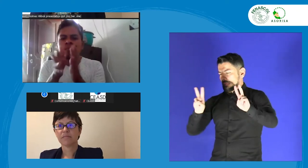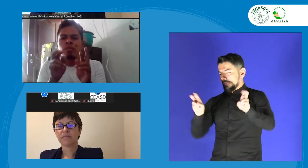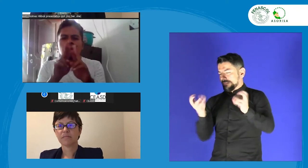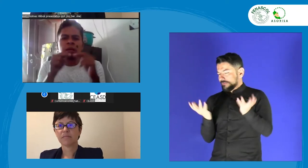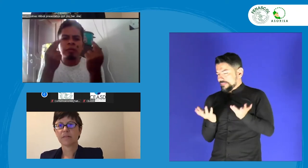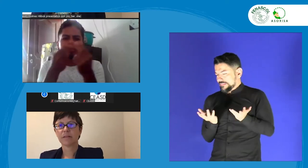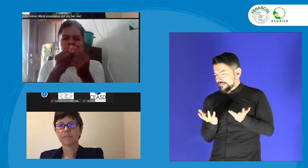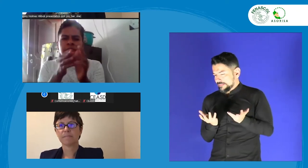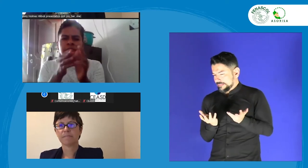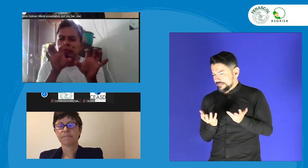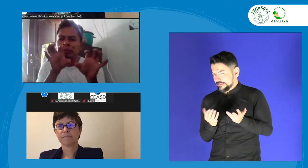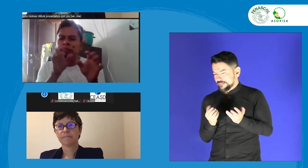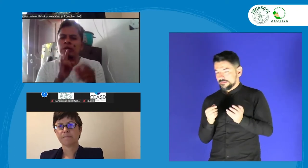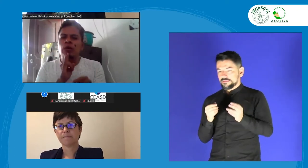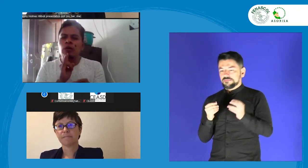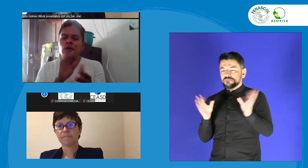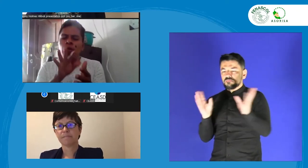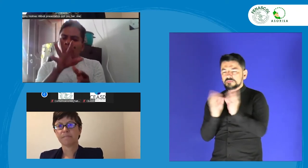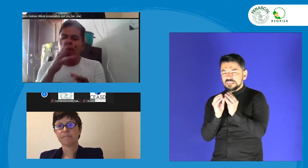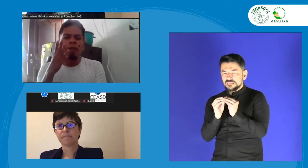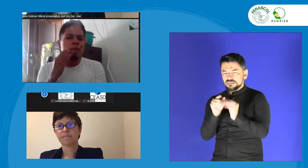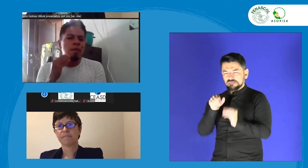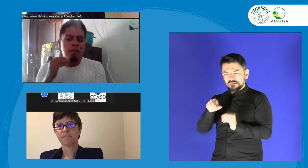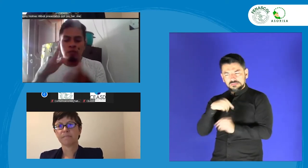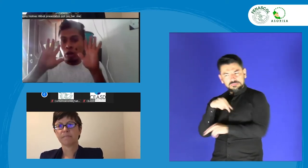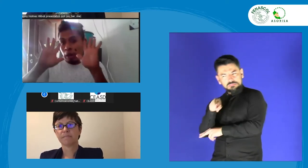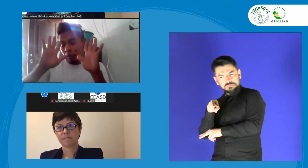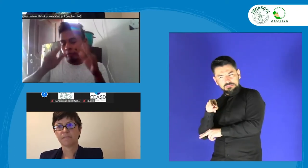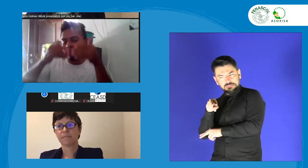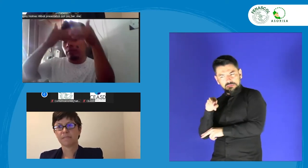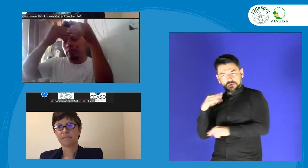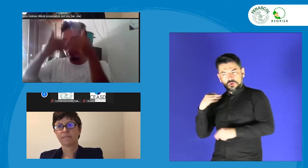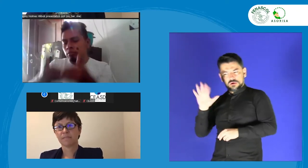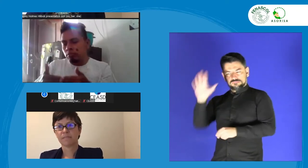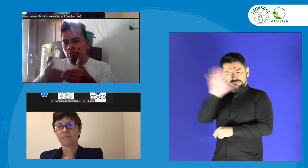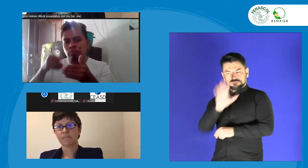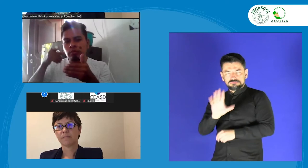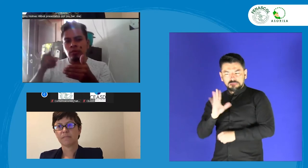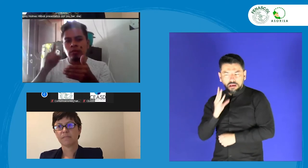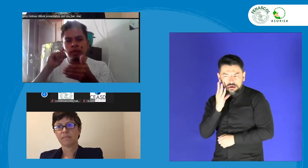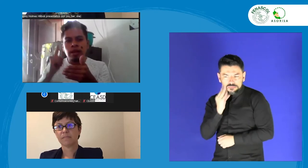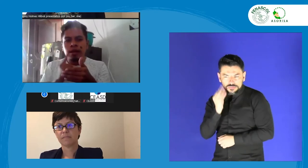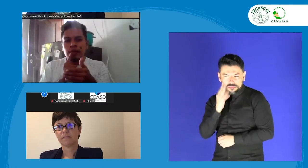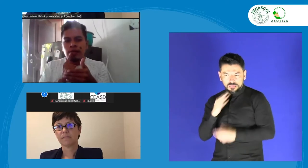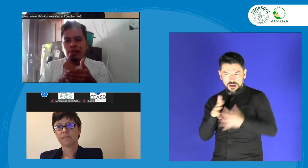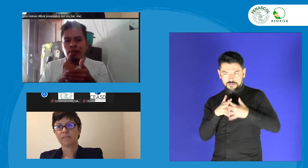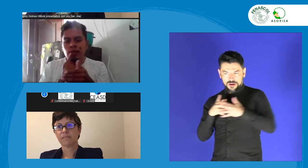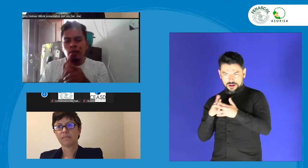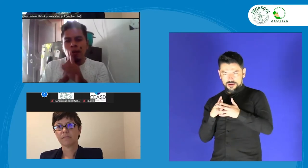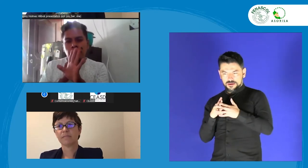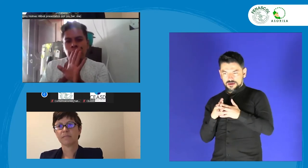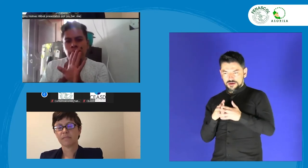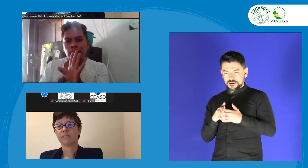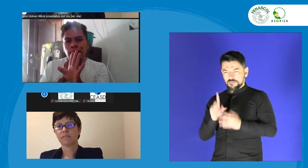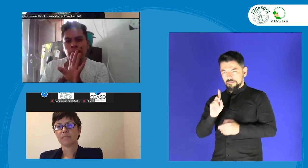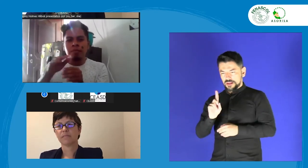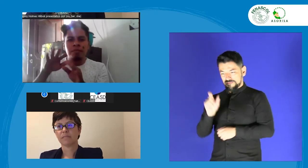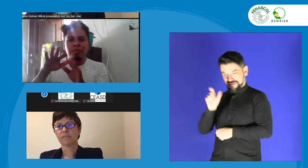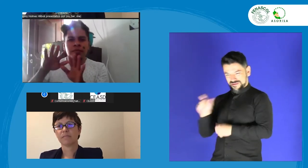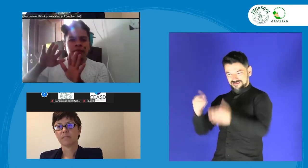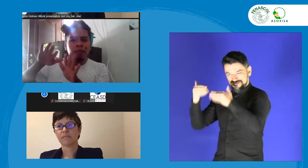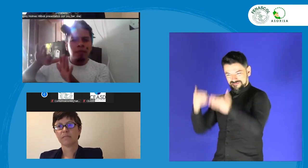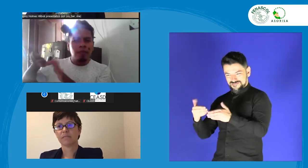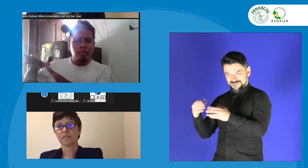Quiero pues también dar una información y contarles en cuanto a nuestra experiencia de las personas